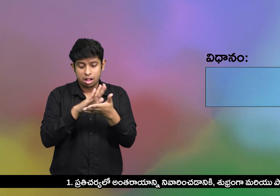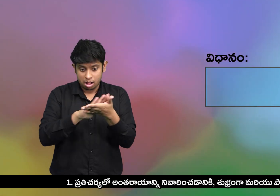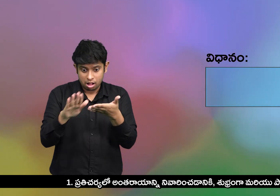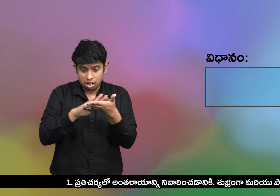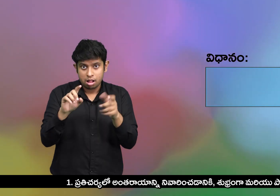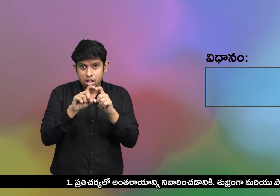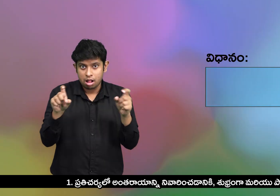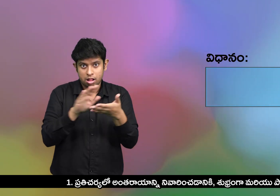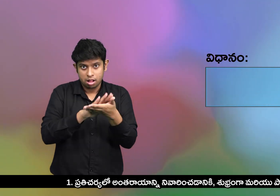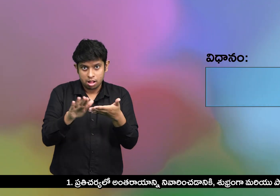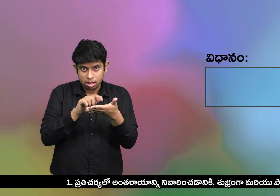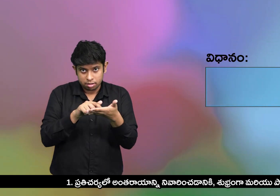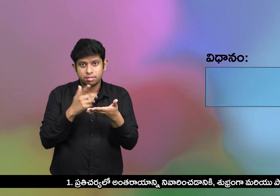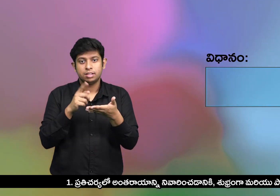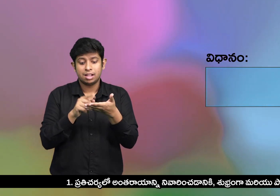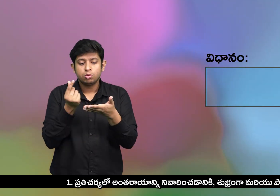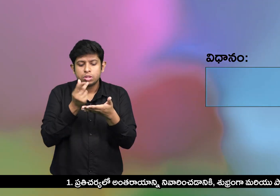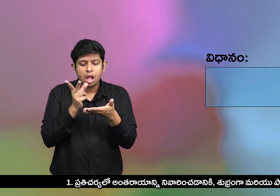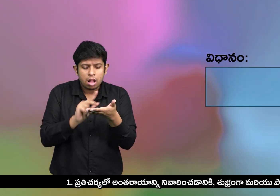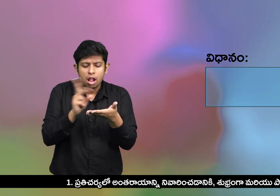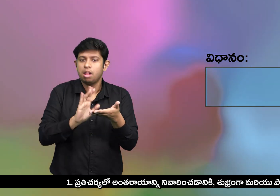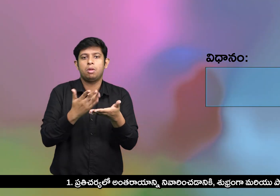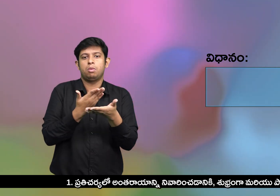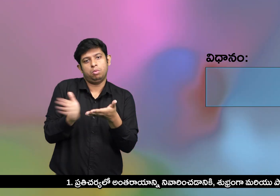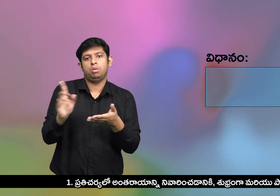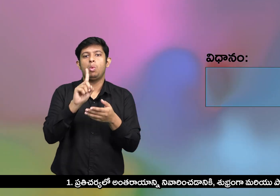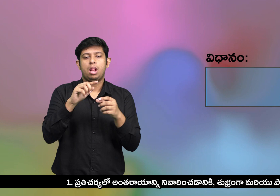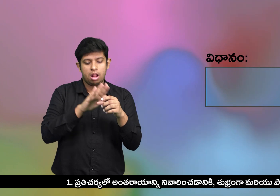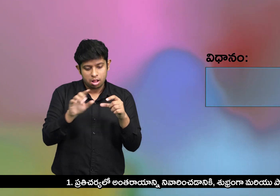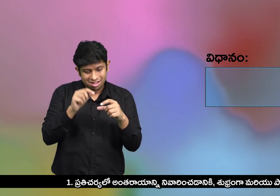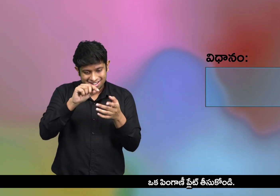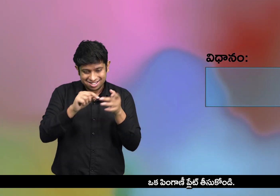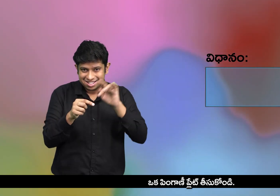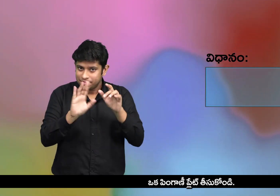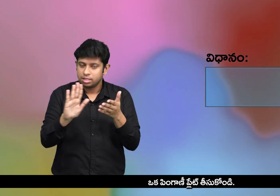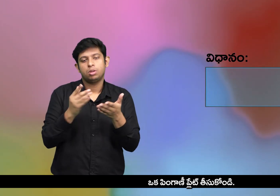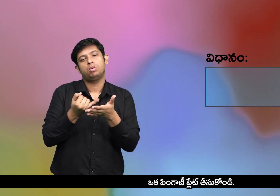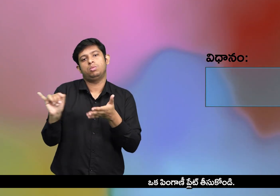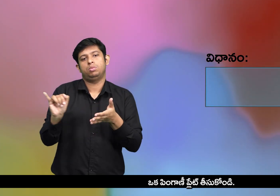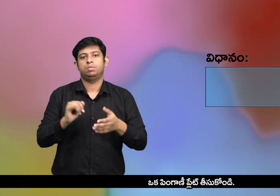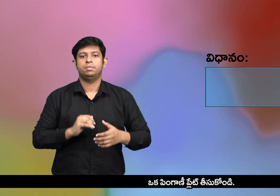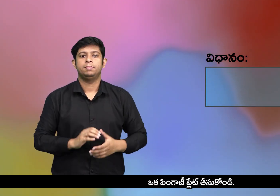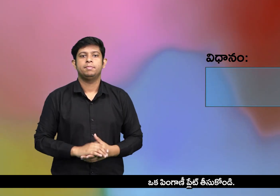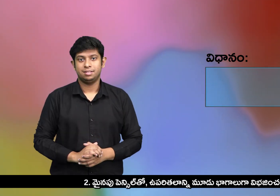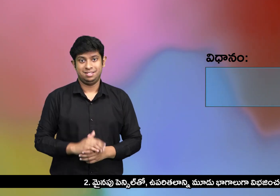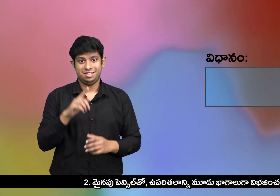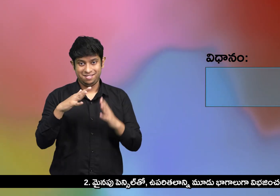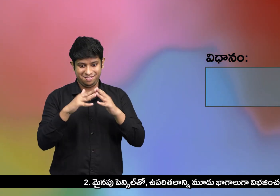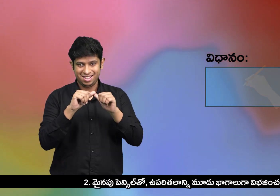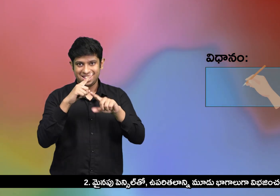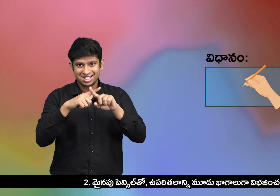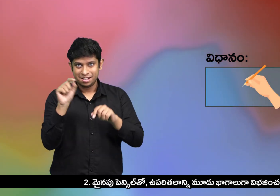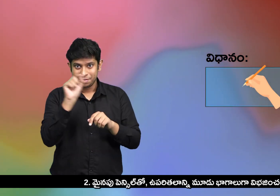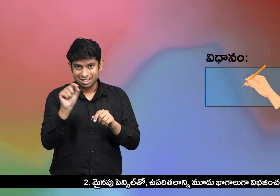చర్యలో అంతరాయాన్ని నివారించడానికి శుభ్రంగా మరియు పొడిగా ఉండే ఒక పింగాణి ప్లేట్ తీసుకోండి.